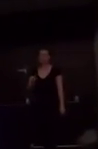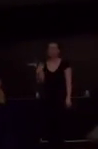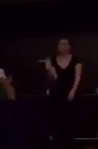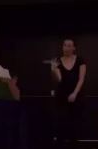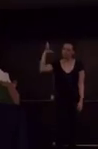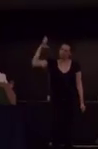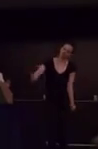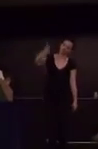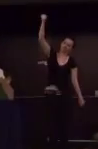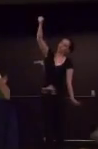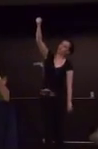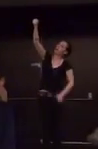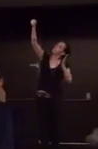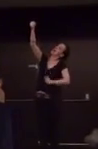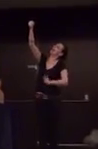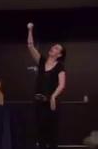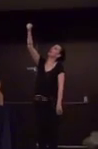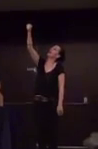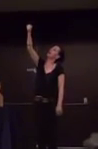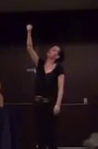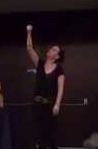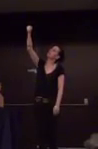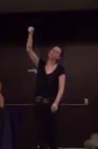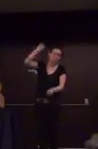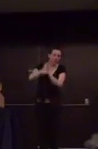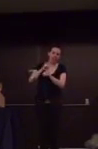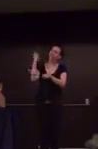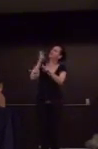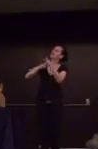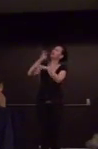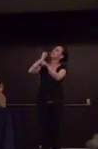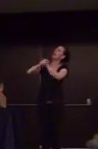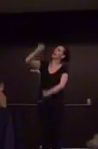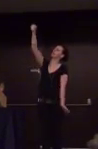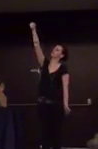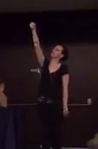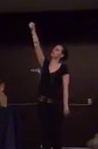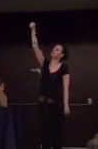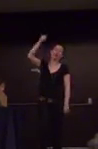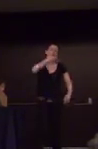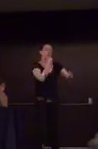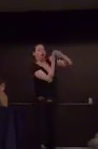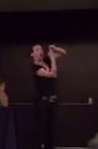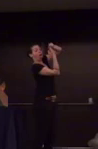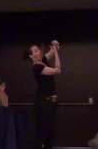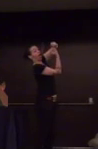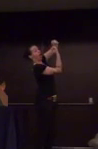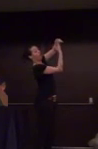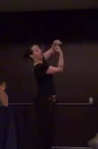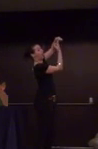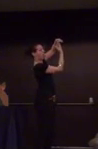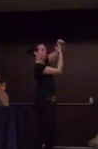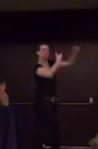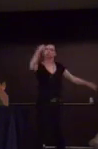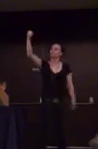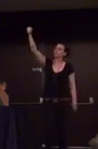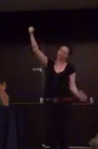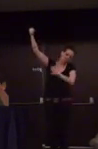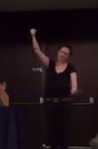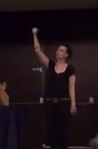até lá e pegou ele que estava de ponta cabeça e disse, pare com isso, pare de fazer esse vento. E o filho do vento estava lá,